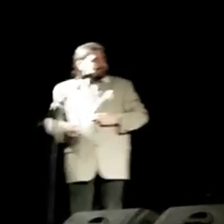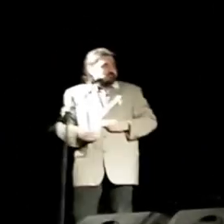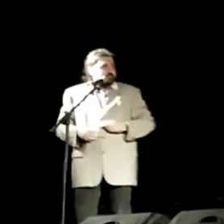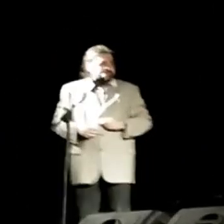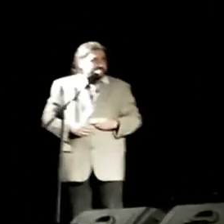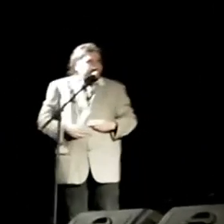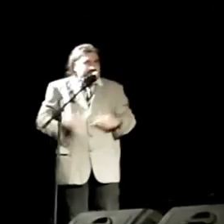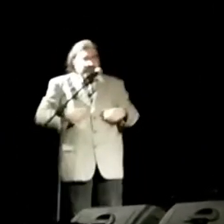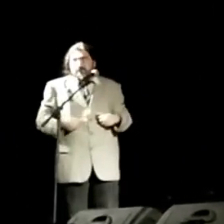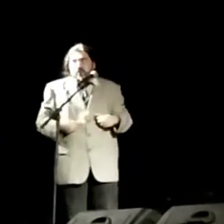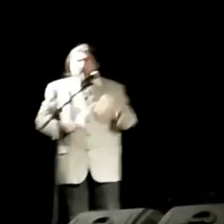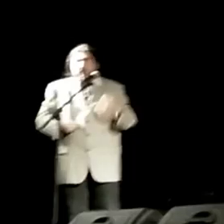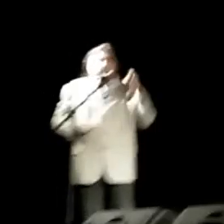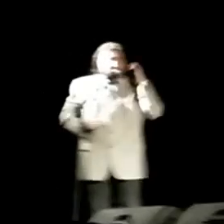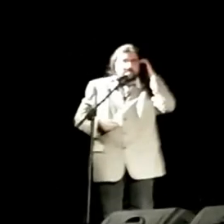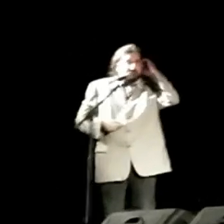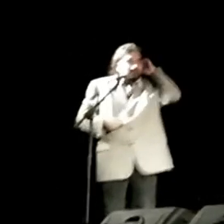Tu.